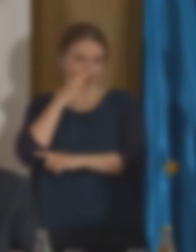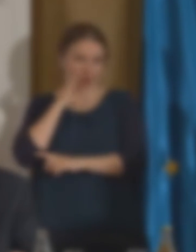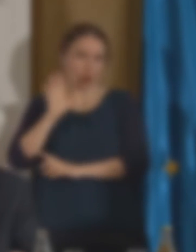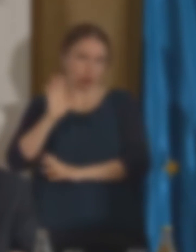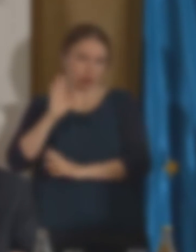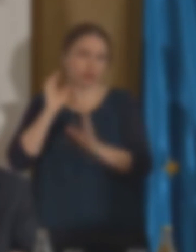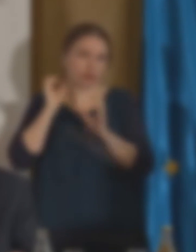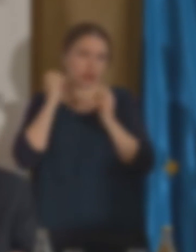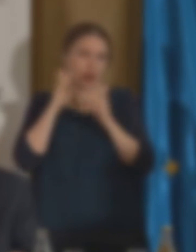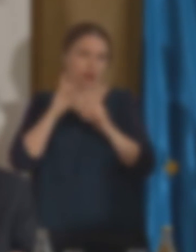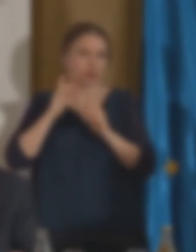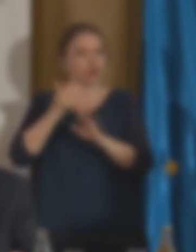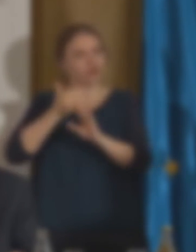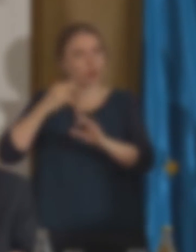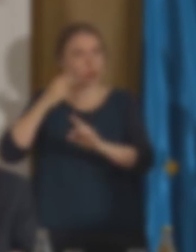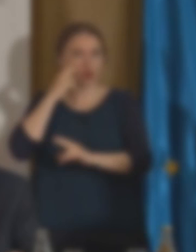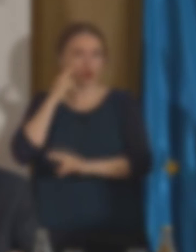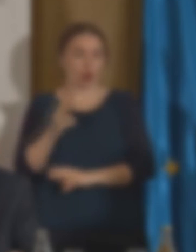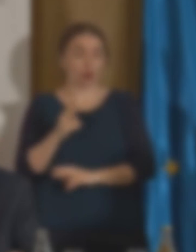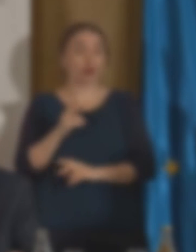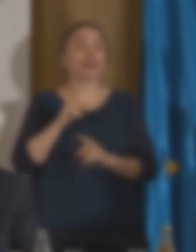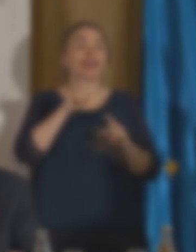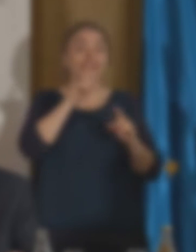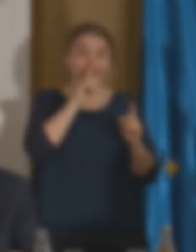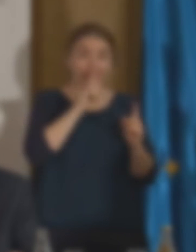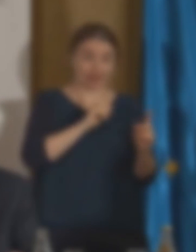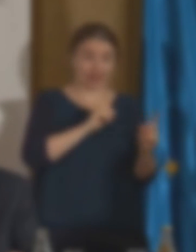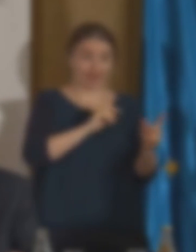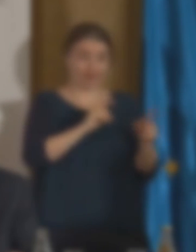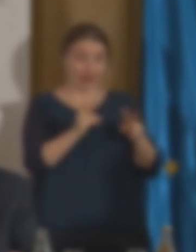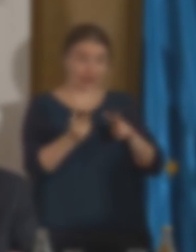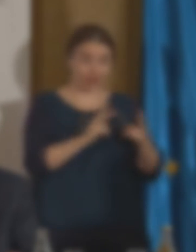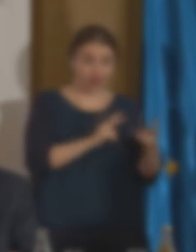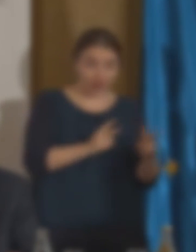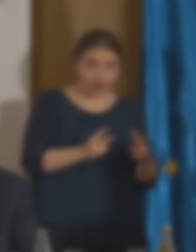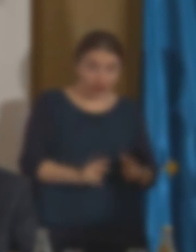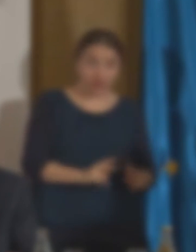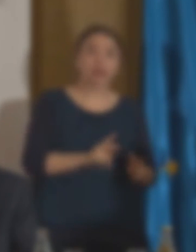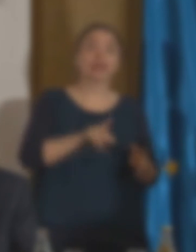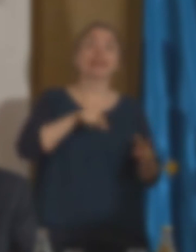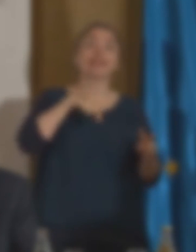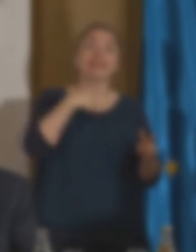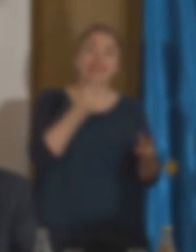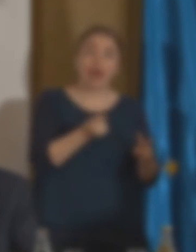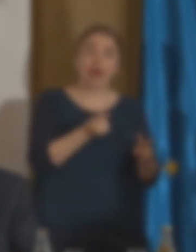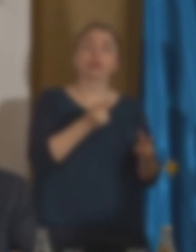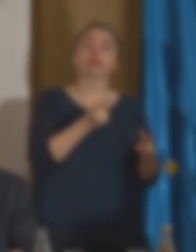in kleinen Gruppen beschult. Damit soll erreicht werden, wieder einen persönlichen Kontakt zu Lehrkräften zu ermöglichen,